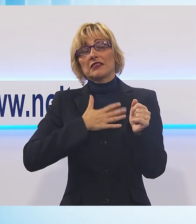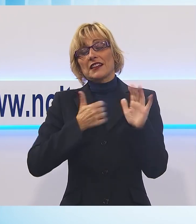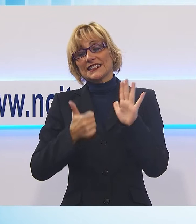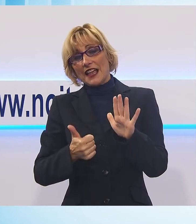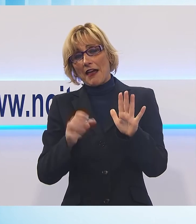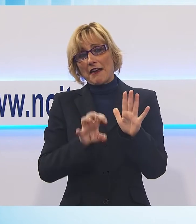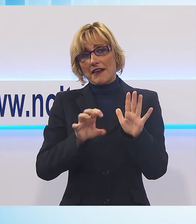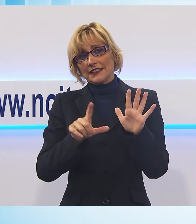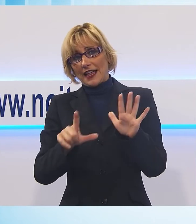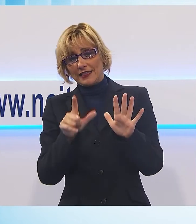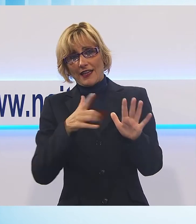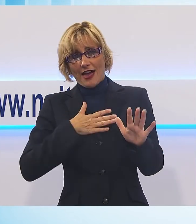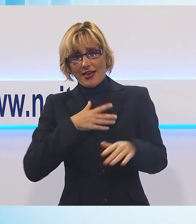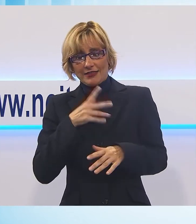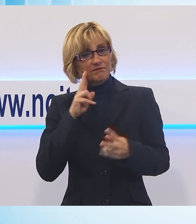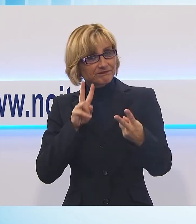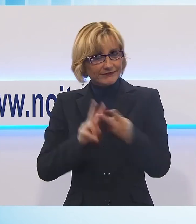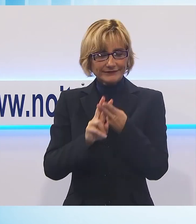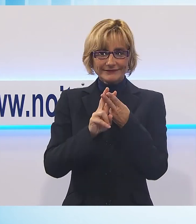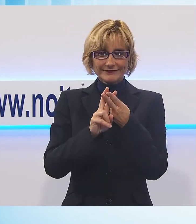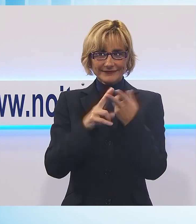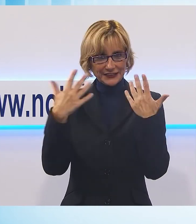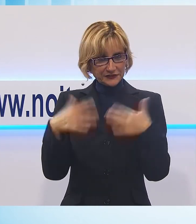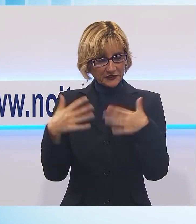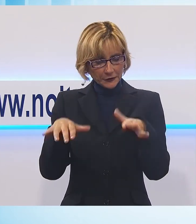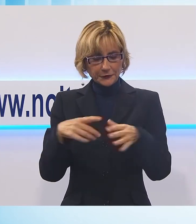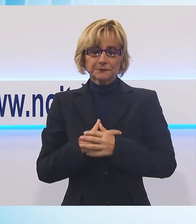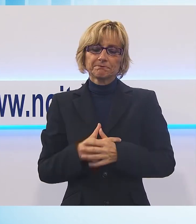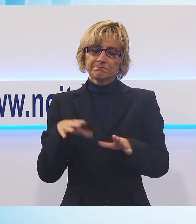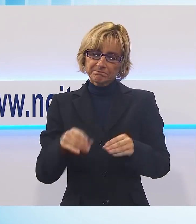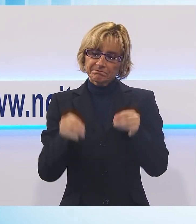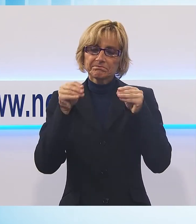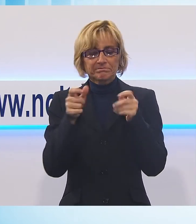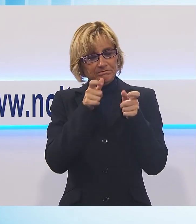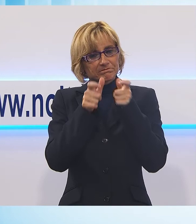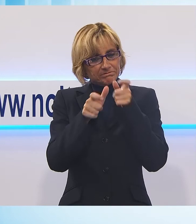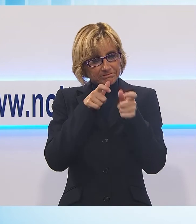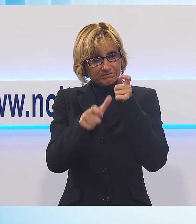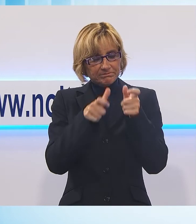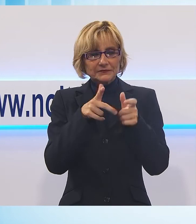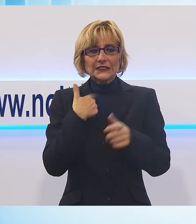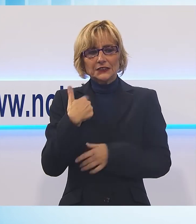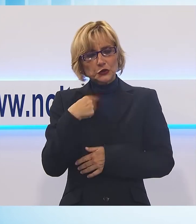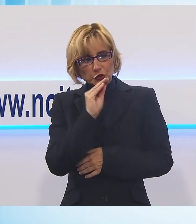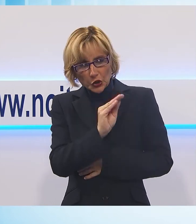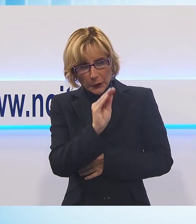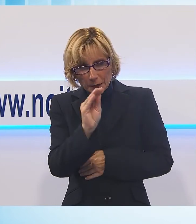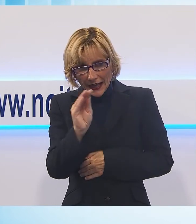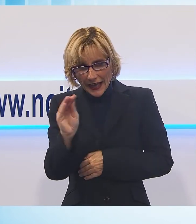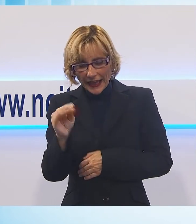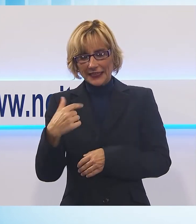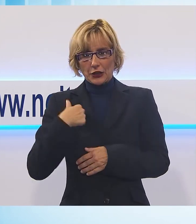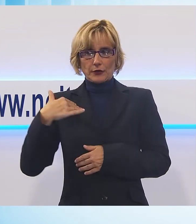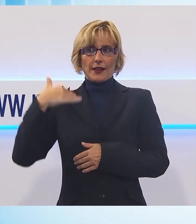anni e allora per iniziare il dialogo con loro ho fatto una domanda una domanda che il maestro si fa da